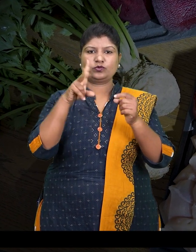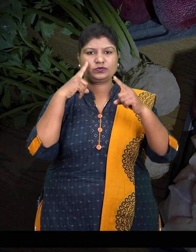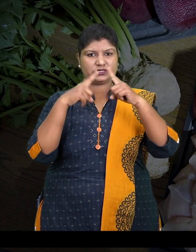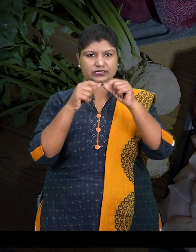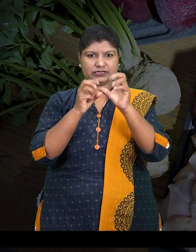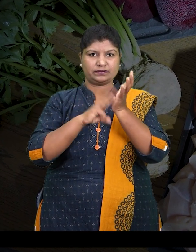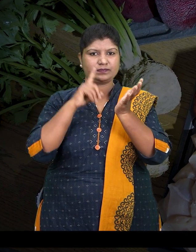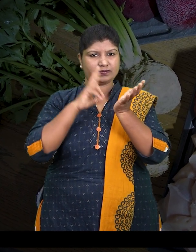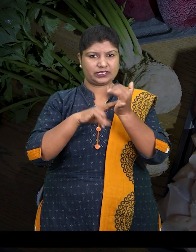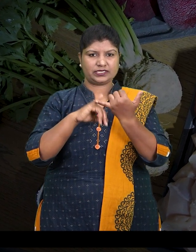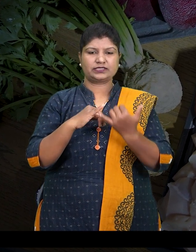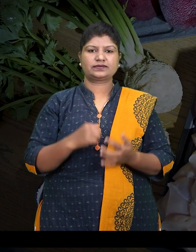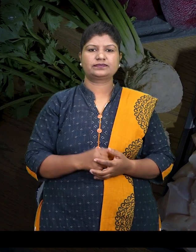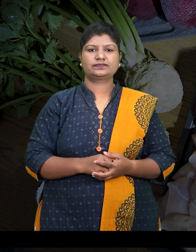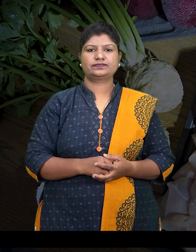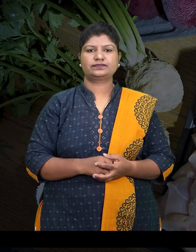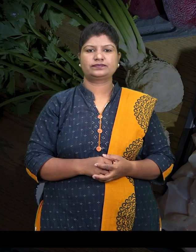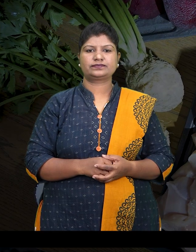प्रोविटामिन,